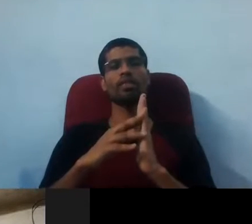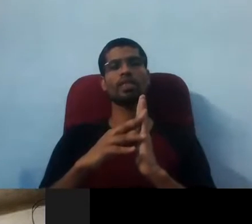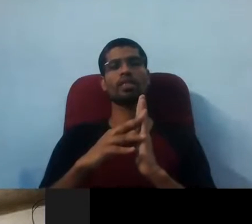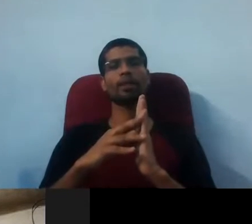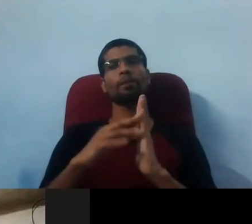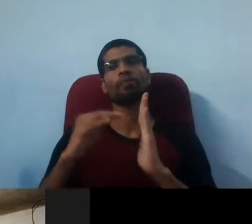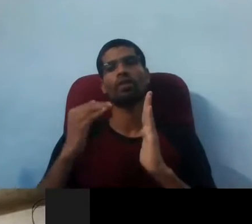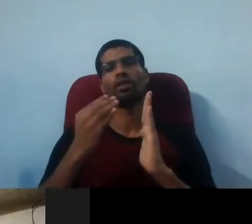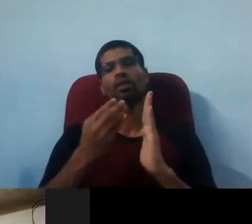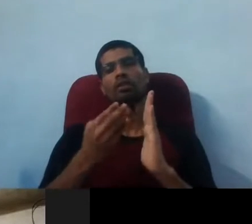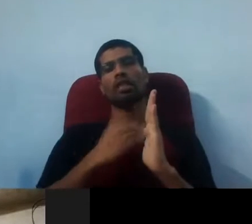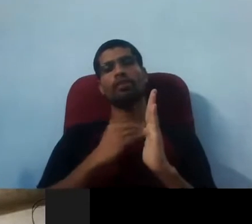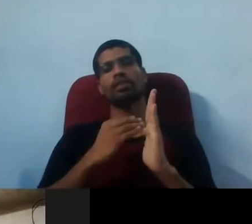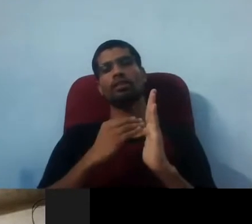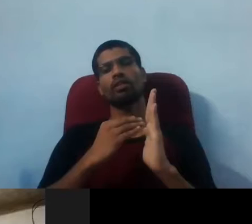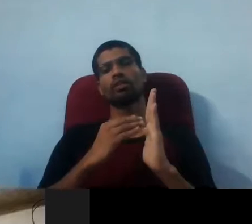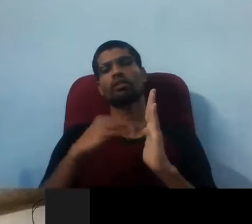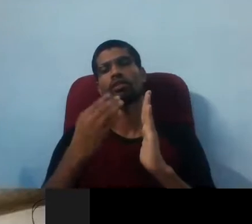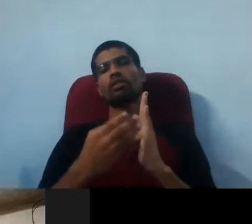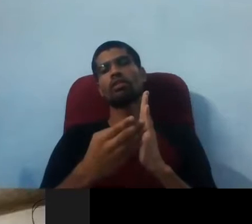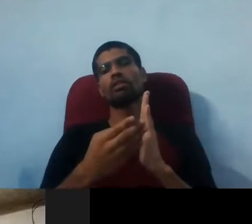थे विशेषकर